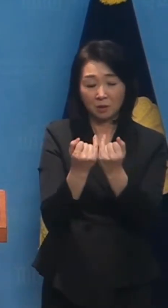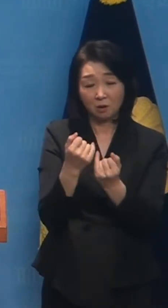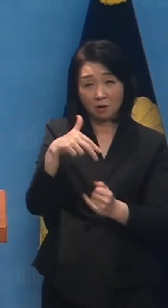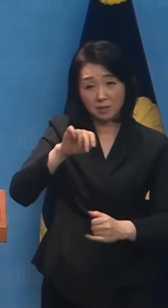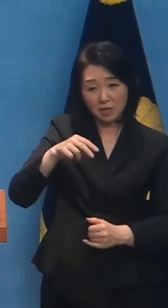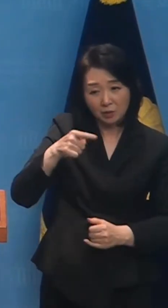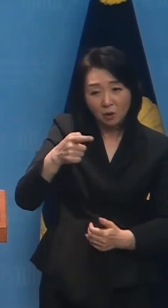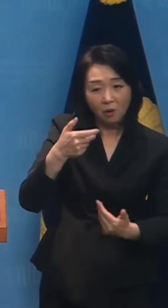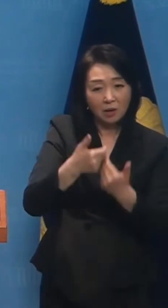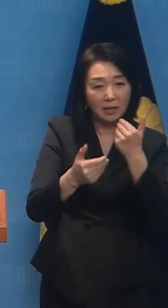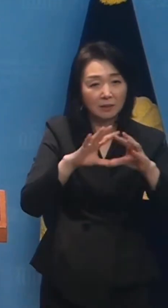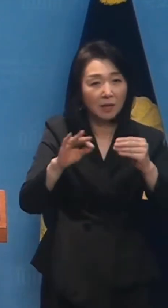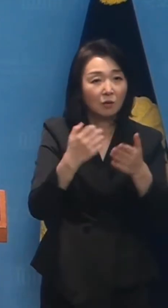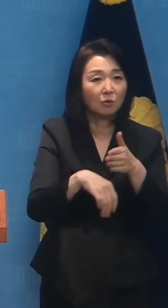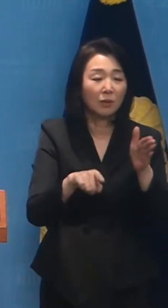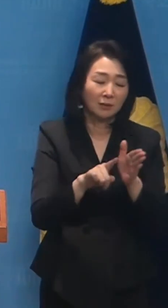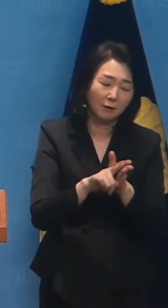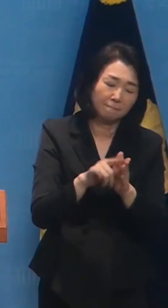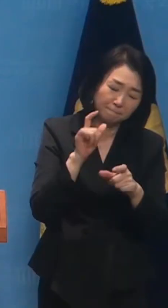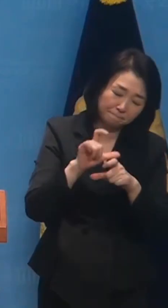위해 고심과 노력을